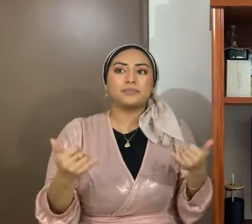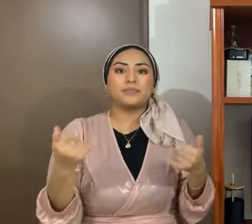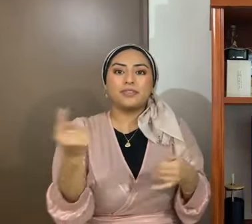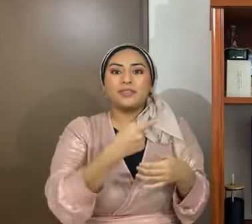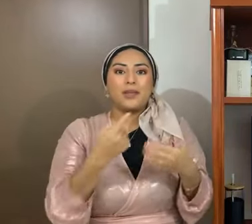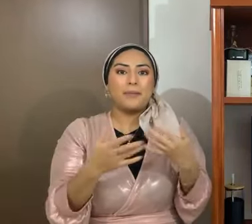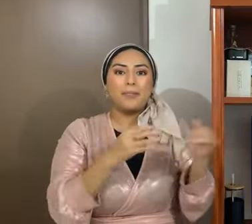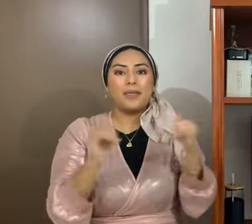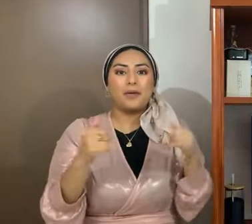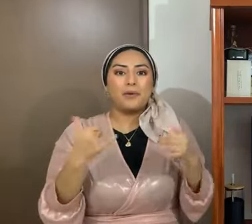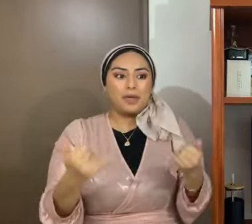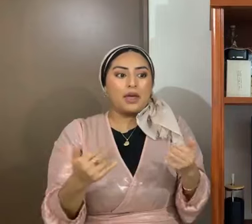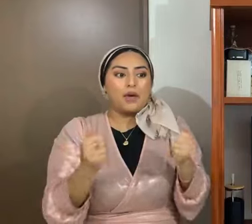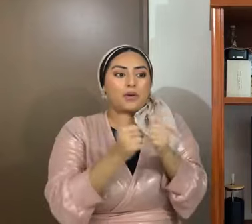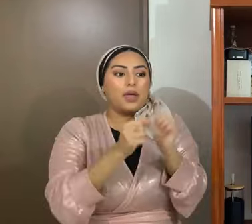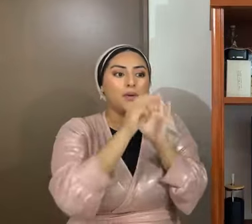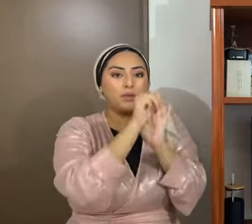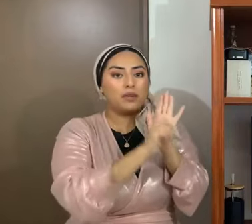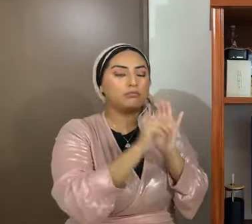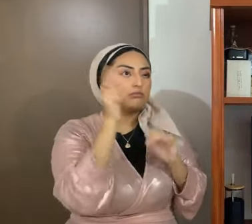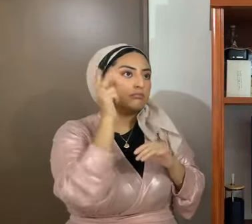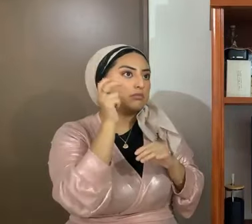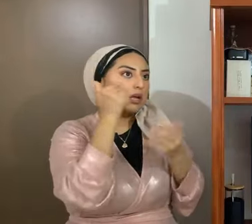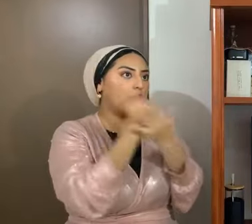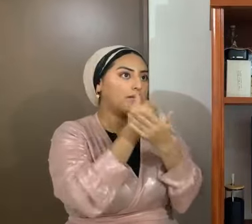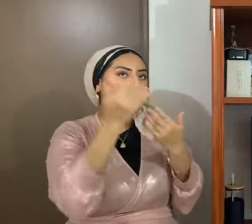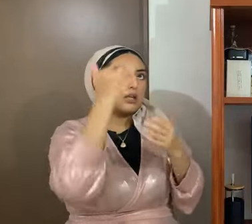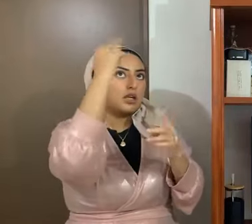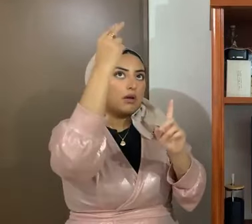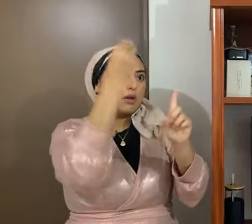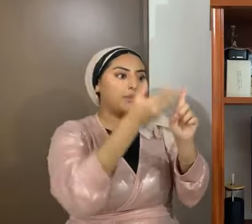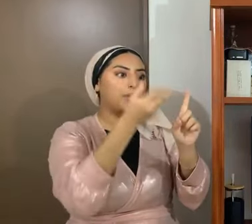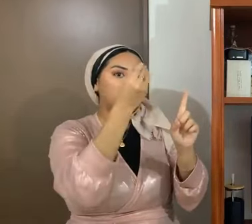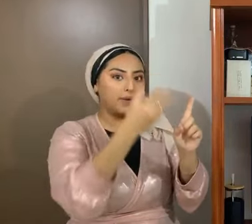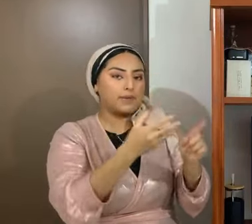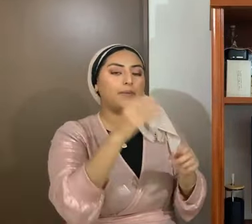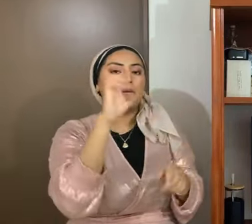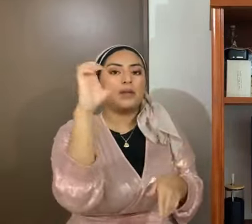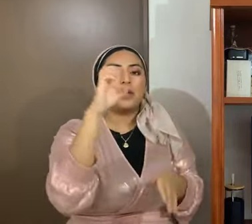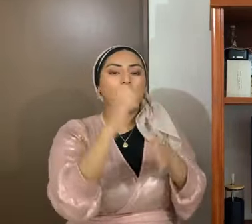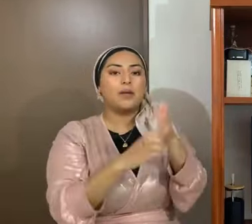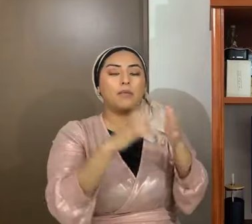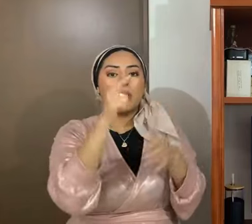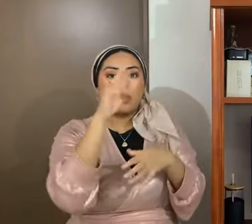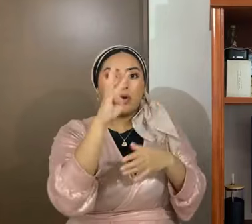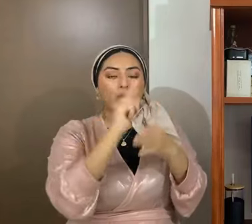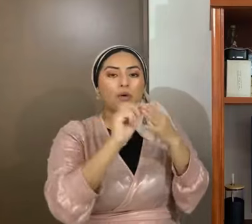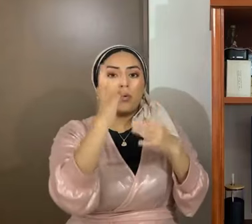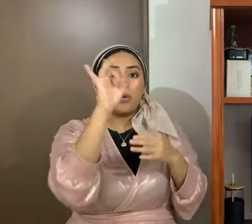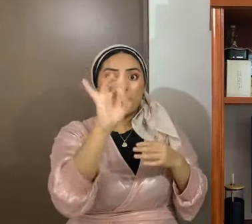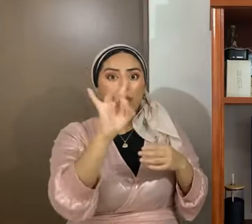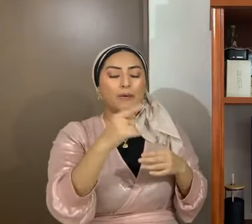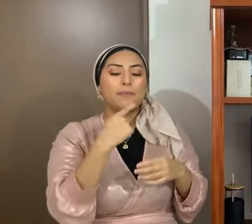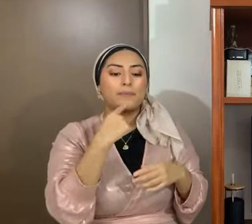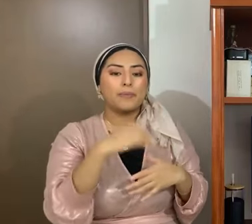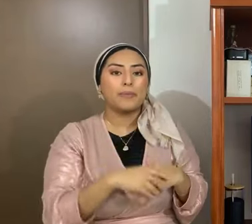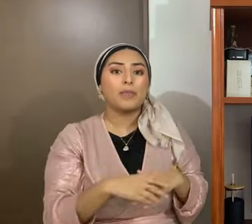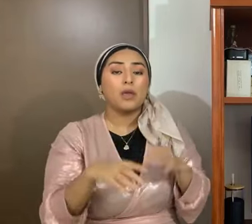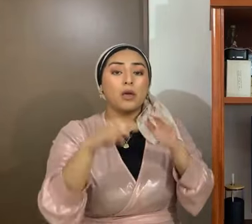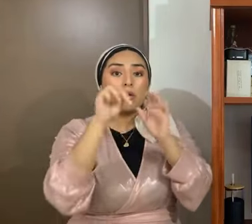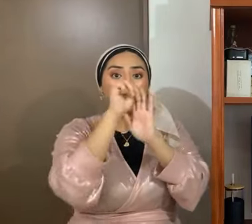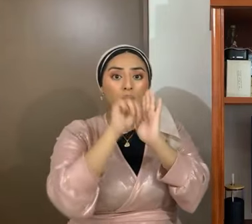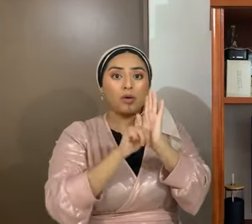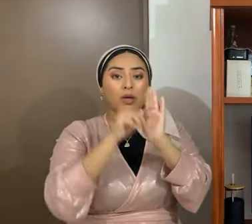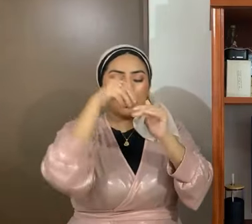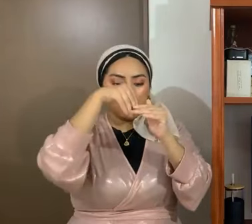con Moisés en el monte Sinaí escuchando todo lo que el Eterno le estaba diciendo. Éxodo 24, verso 18. Y entró